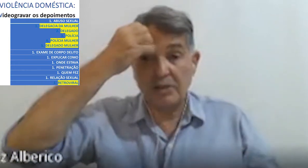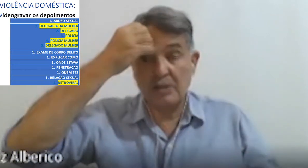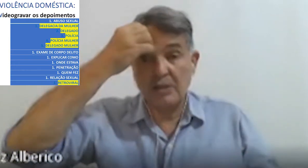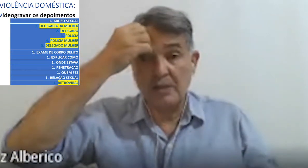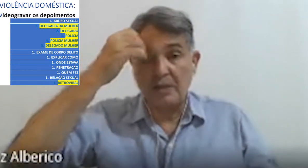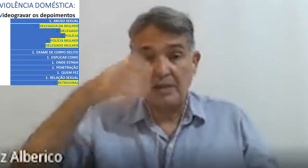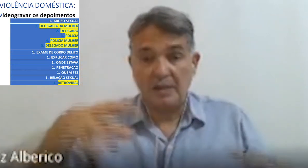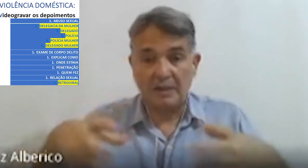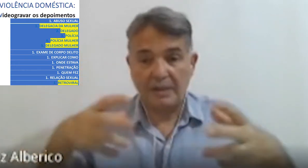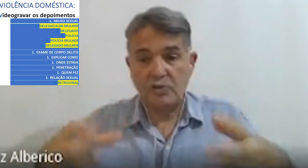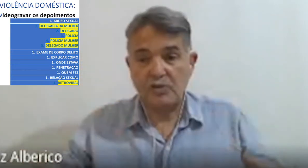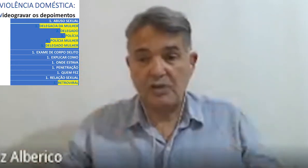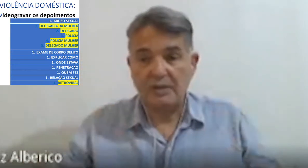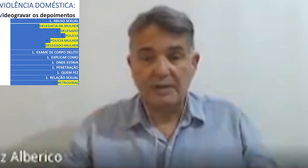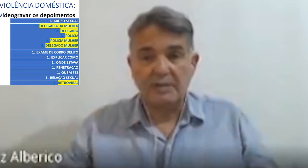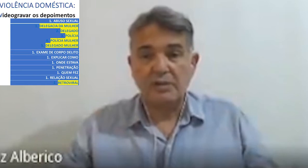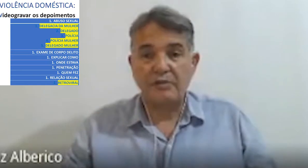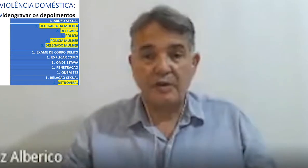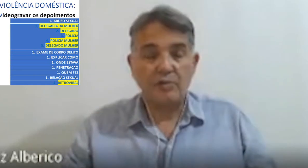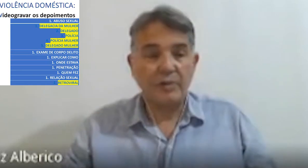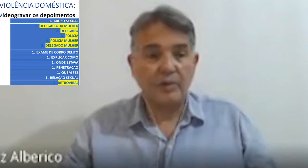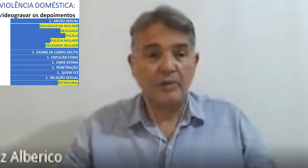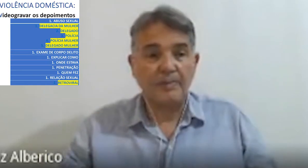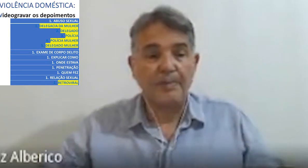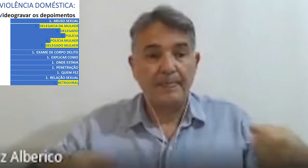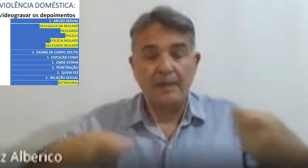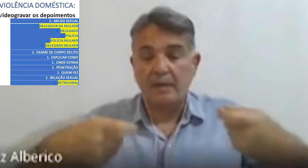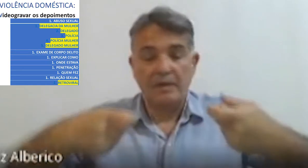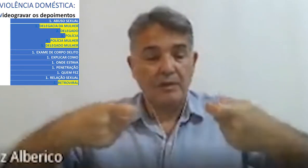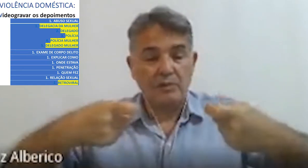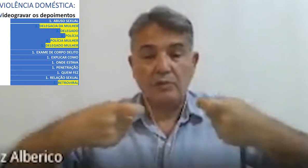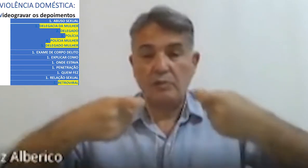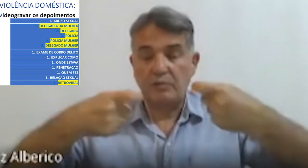gente ajusta se houver algum erro. Com